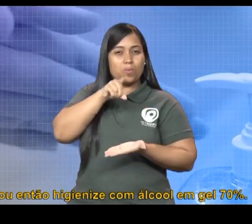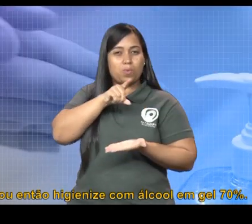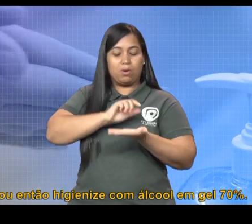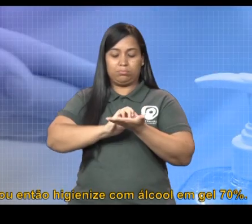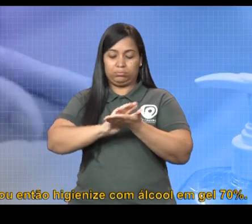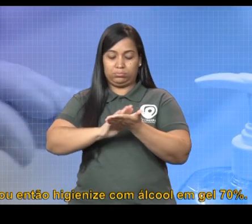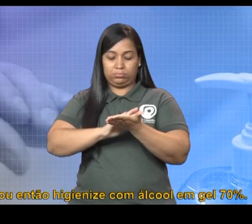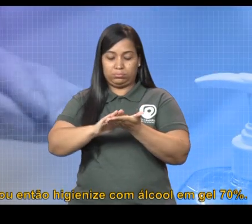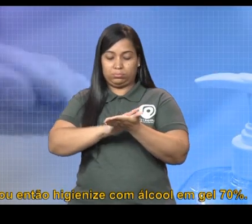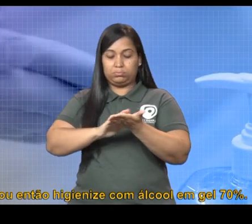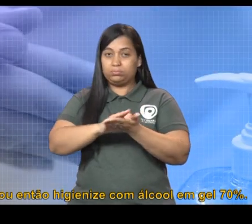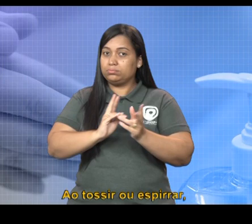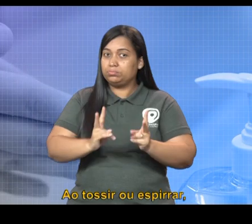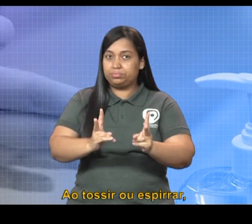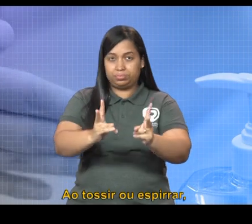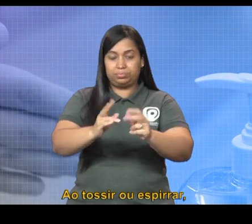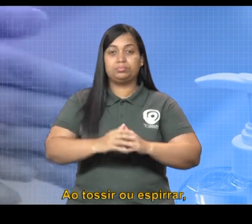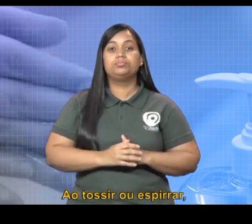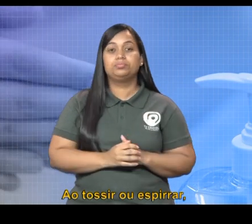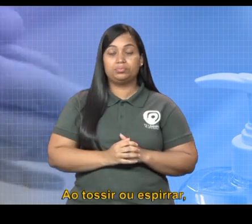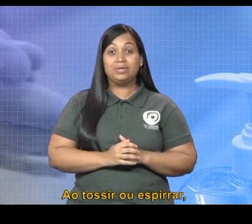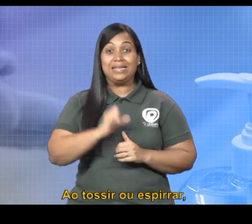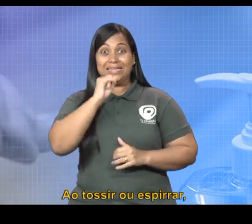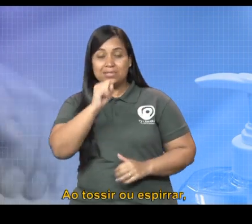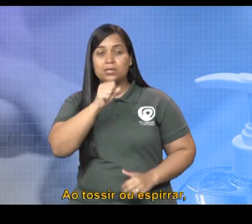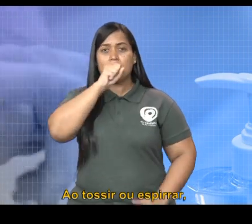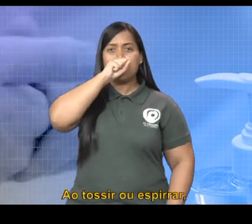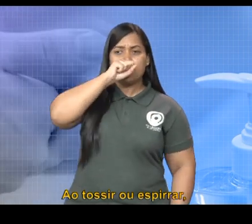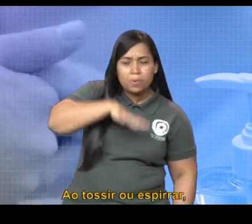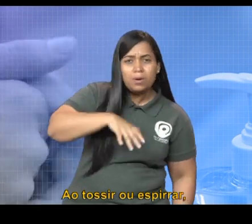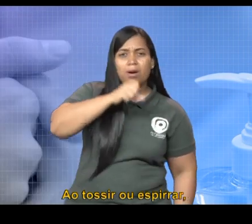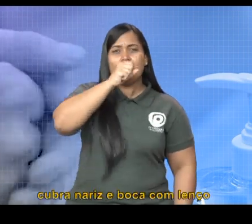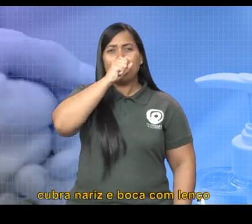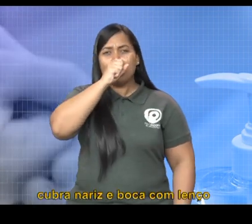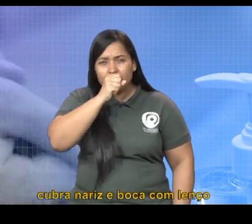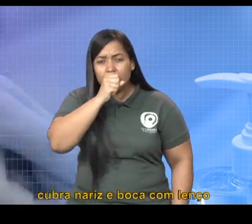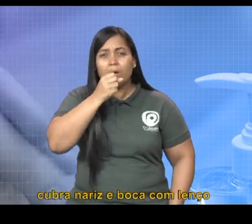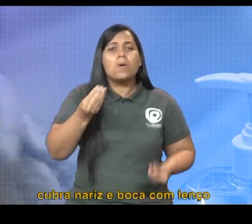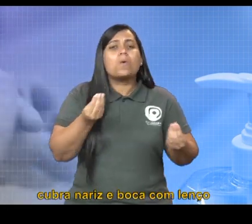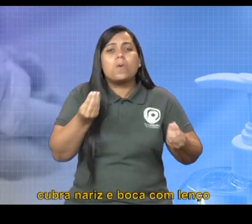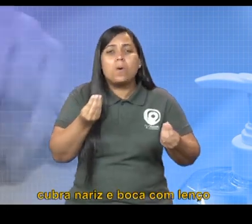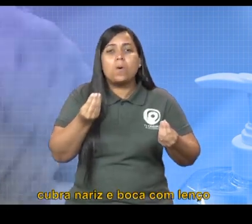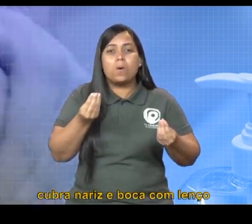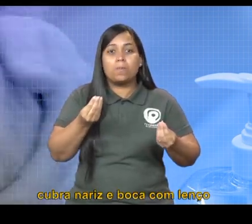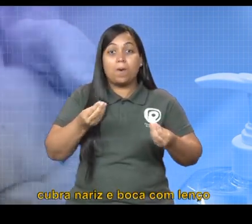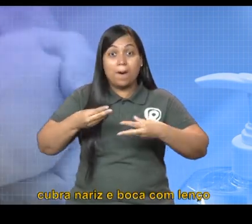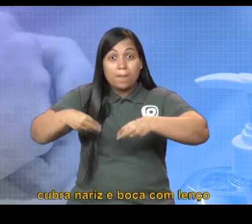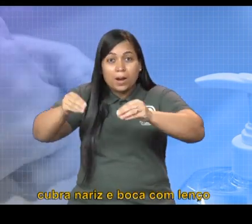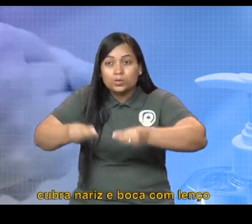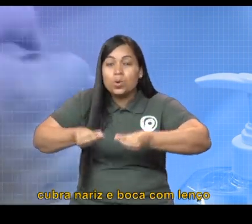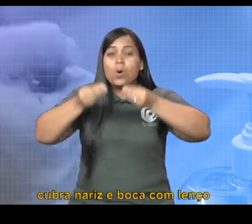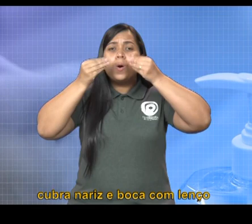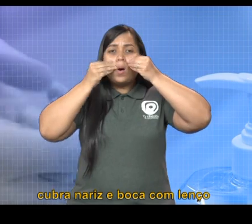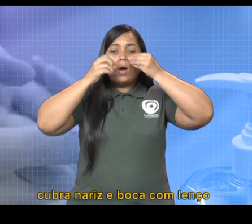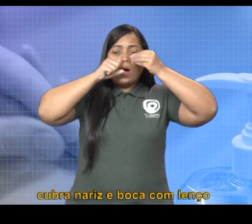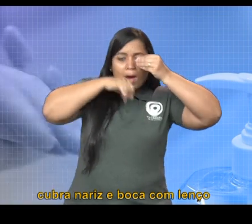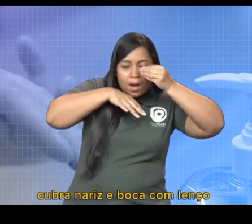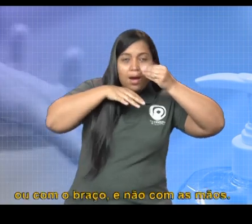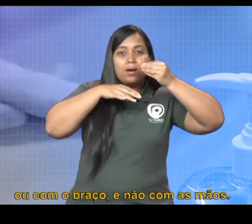70%. Ao tossir ou respirar, cubra nariz e boca com lenço ou com